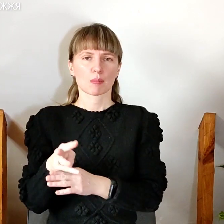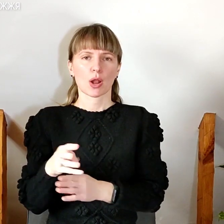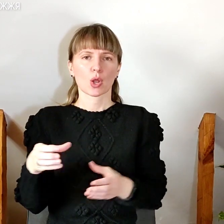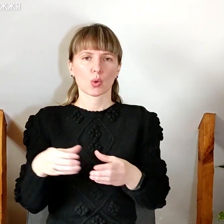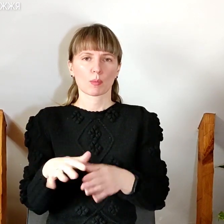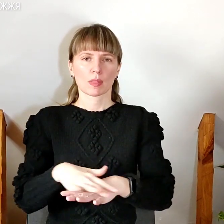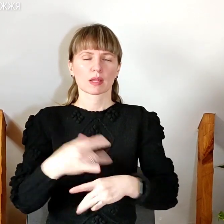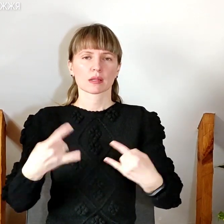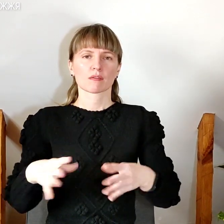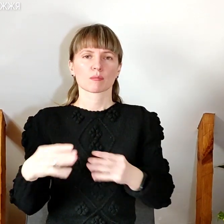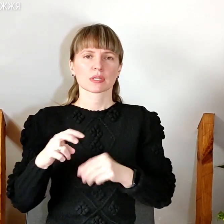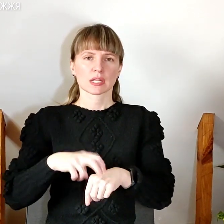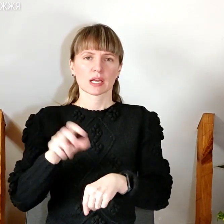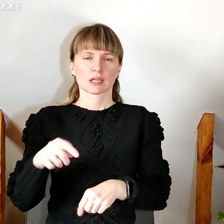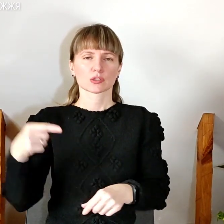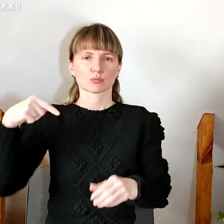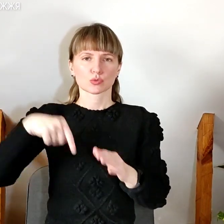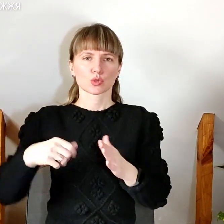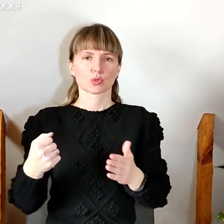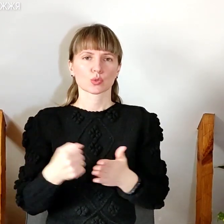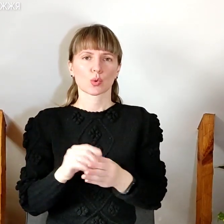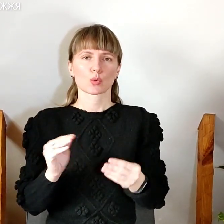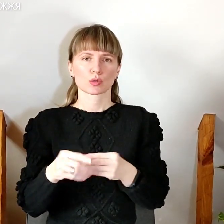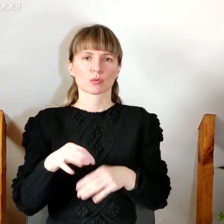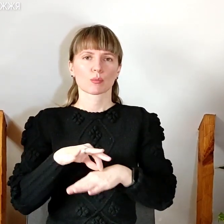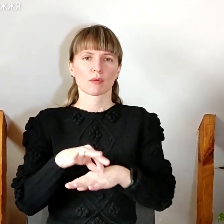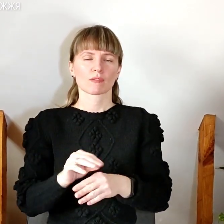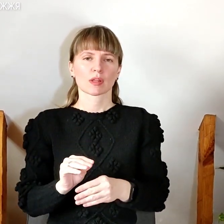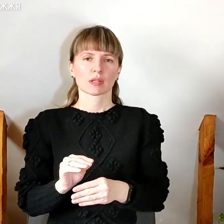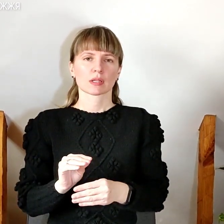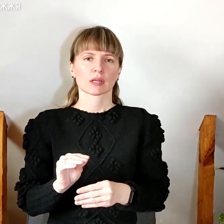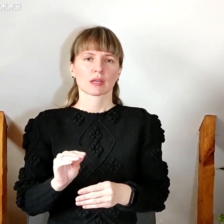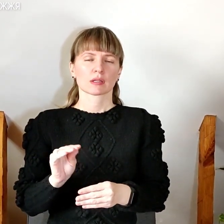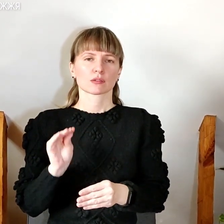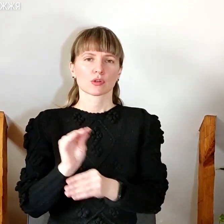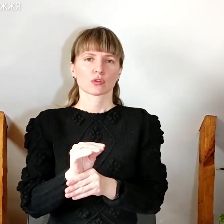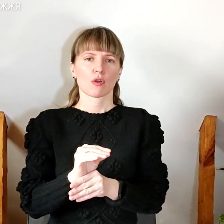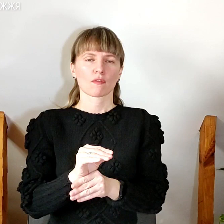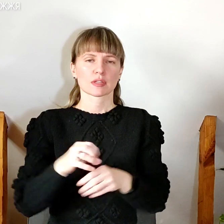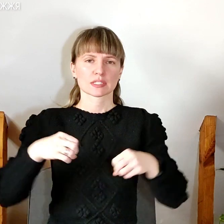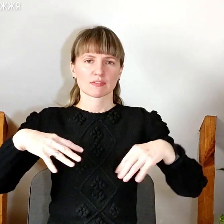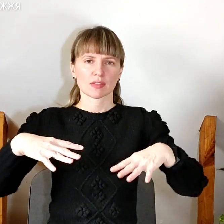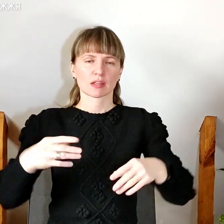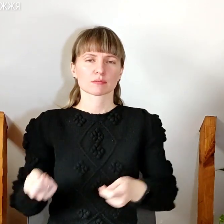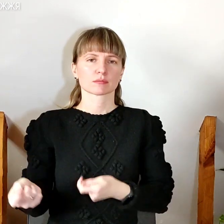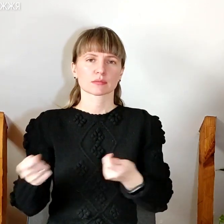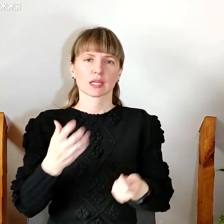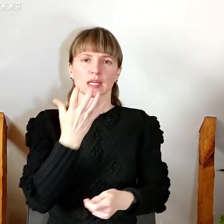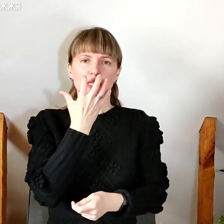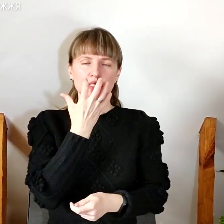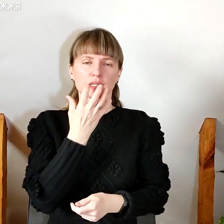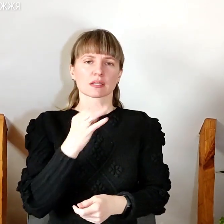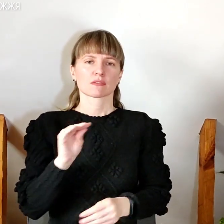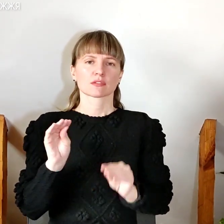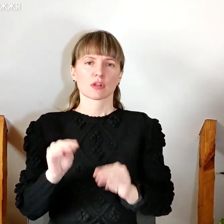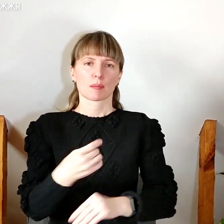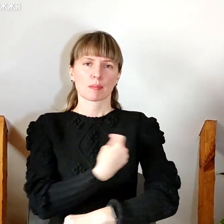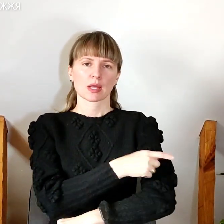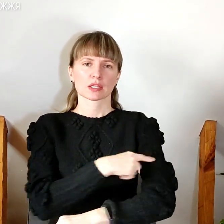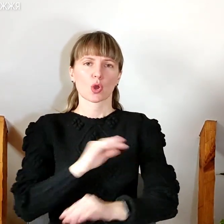із лікарями спустилися до укриття. Тут провели додаткову мережу електрики, налагодили постачання кисню, встановили медичне обладнання,